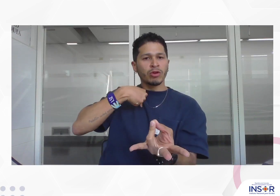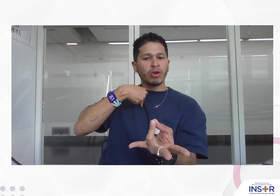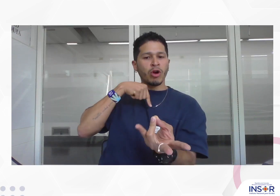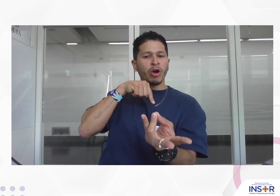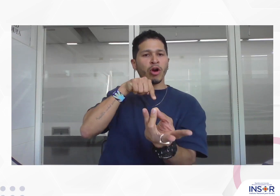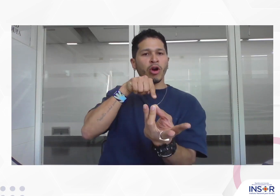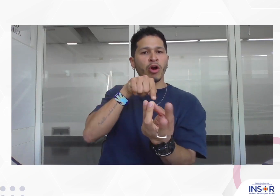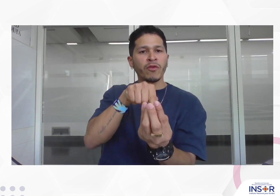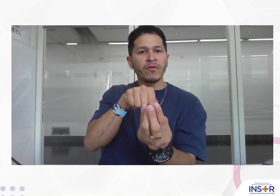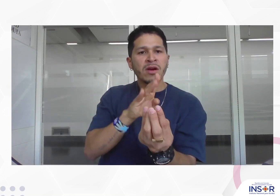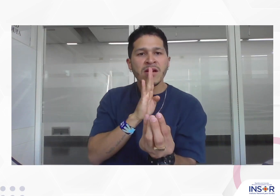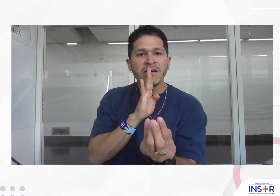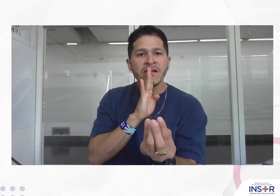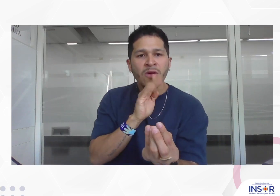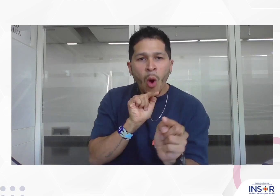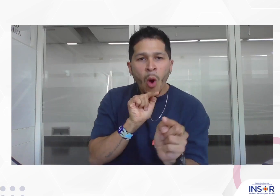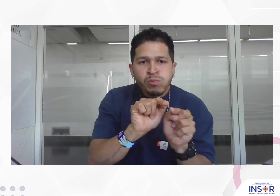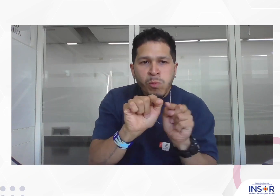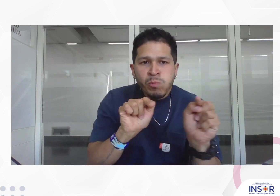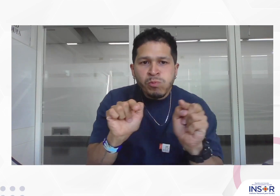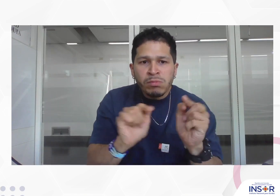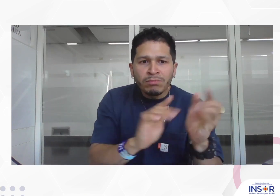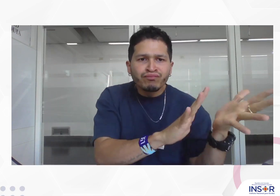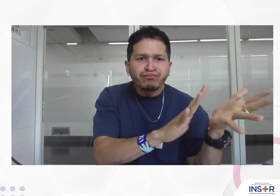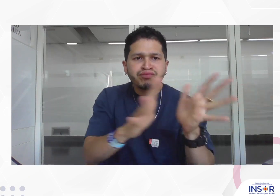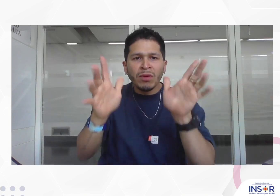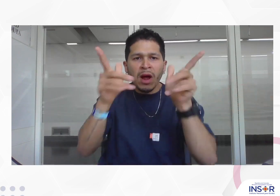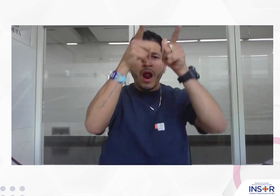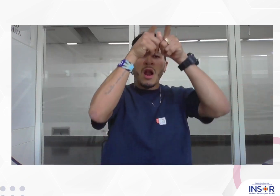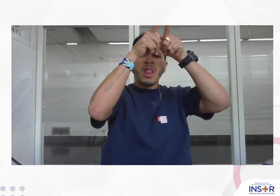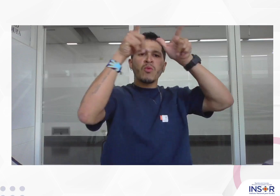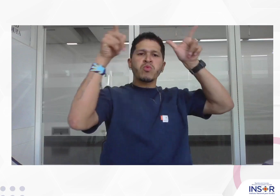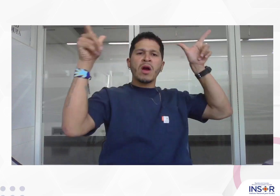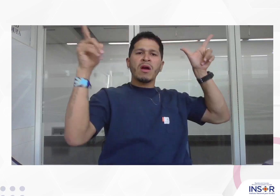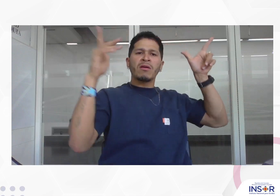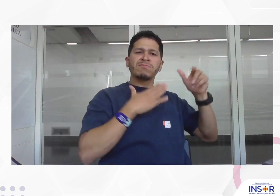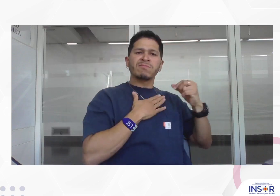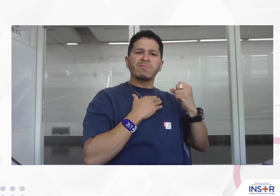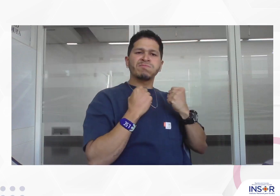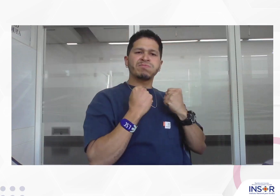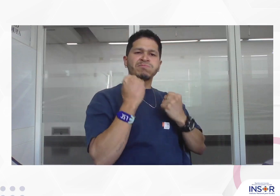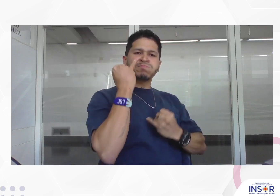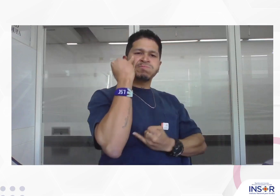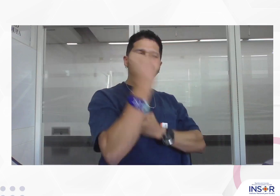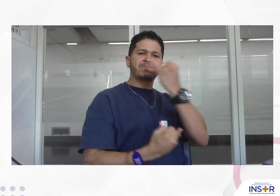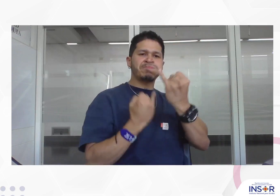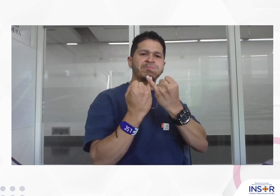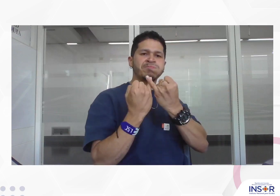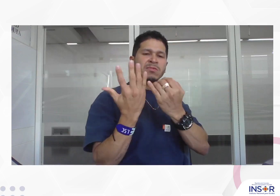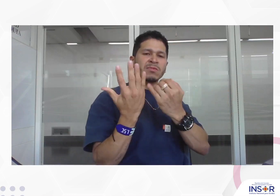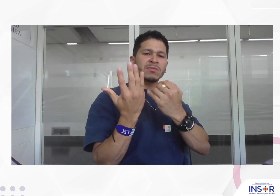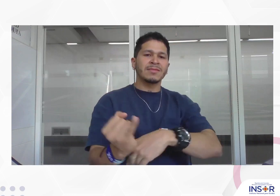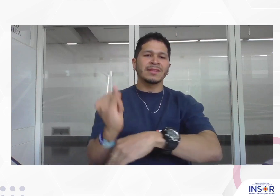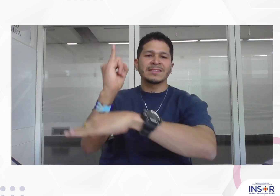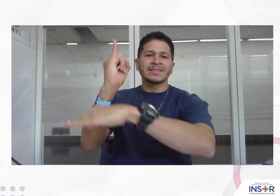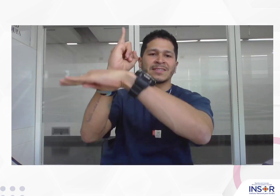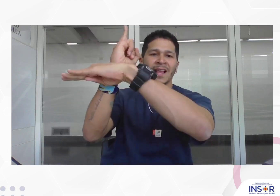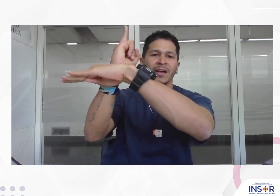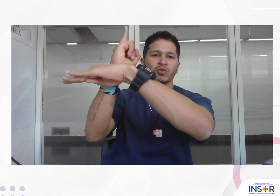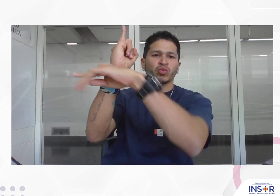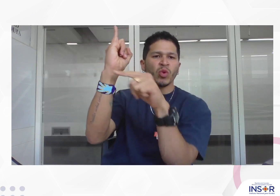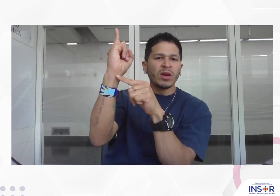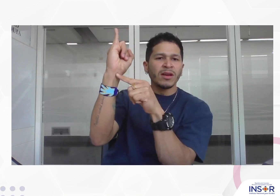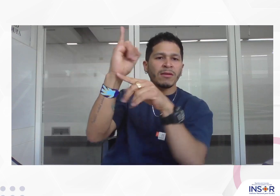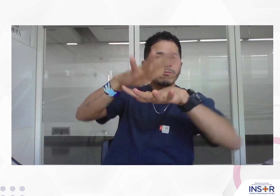que desde ese uso de la lengua de señas de una manera intersubjetiva, se construye también un